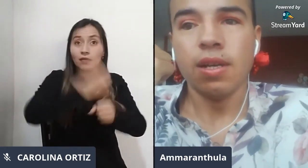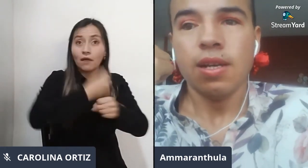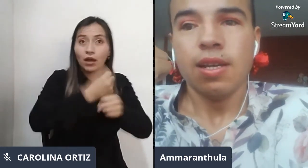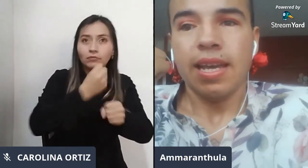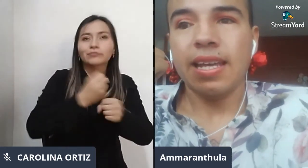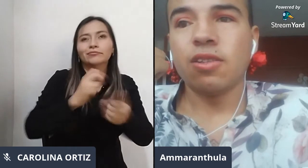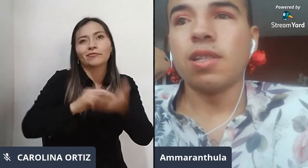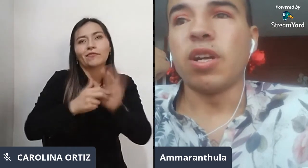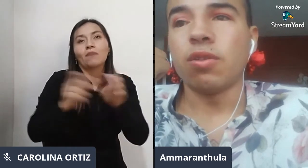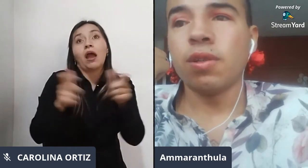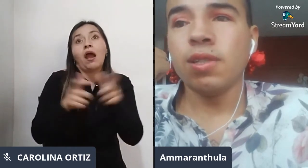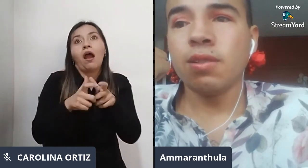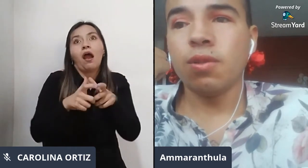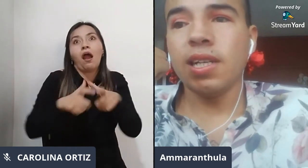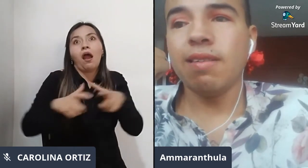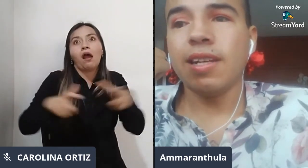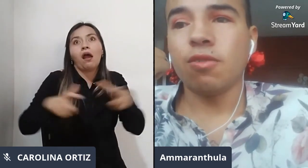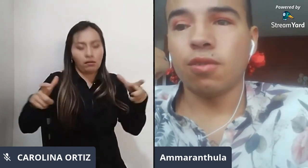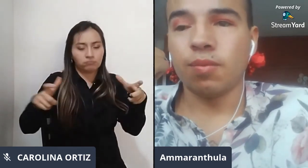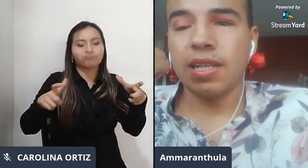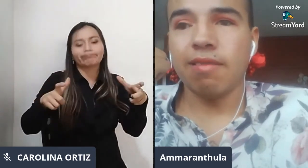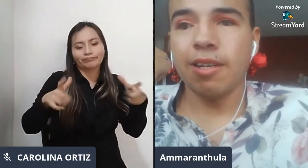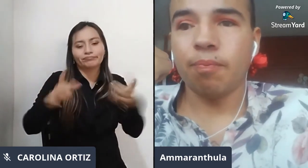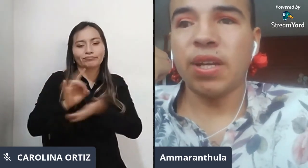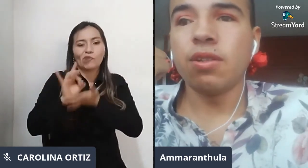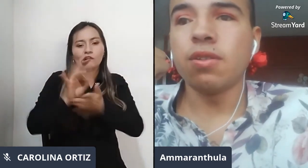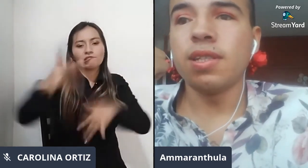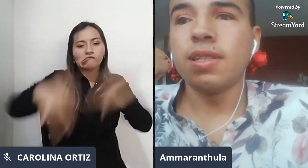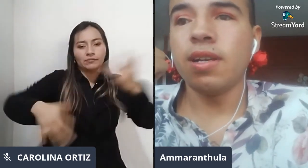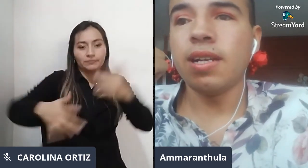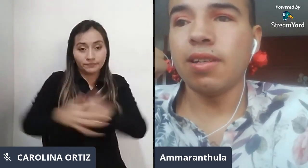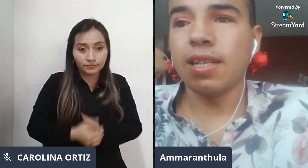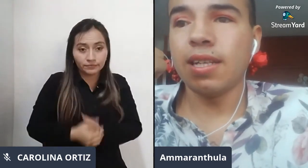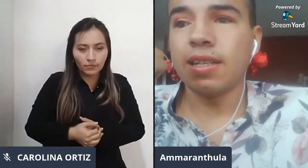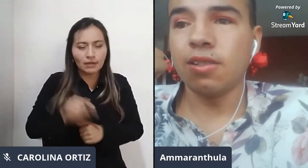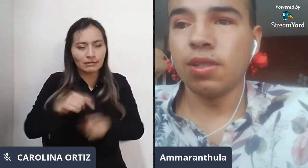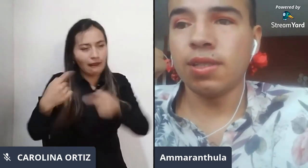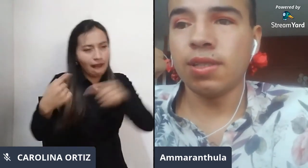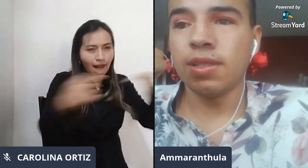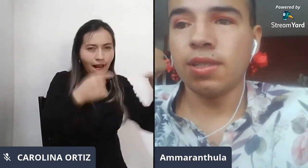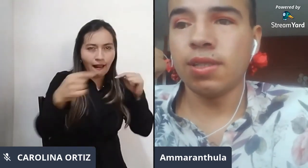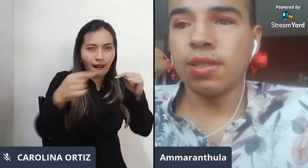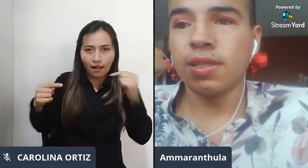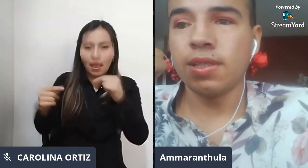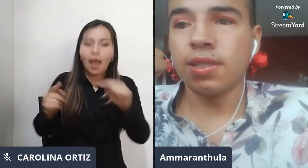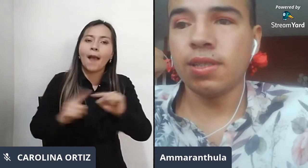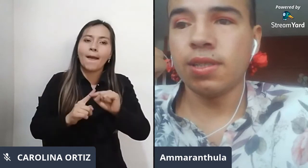modelos. Entonces, bueno, todo eso es discutible, todo eso es mirable, pero entonces dentro de las reivindicaciones que